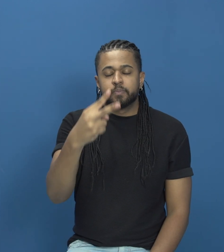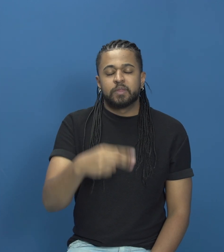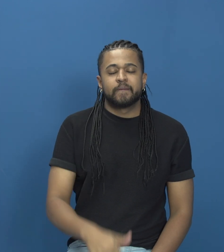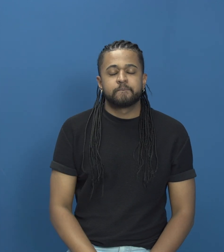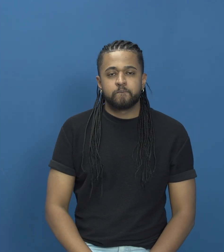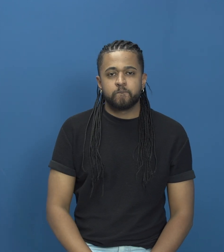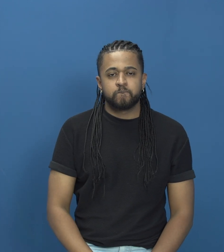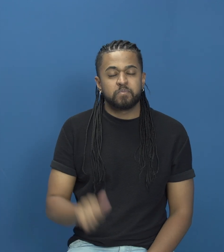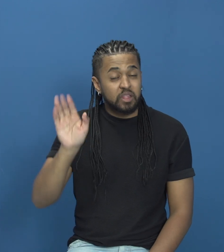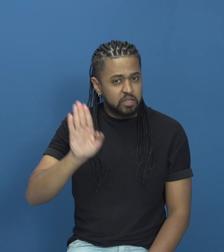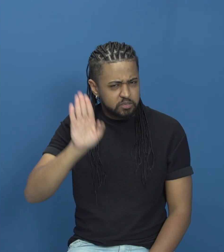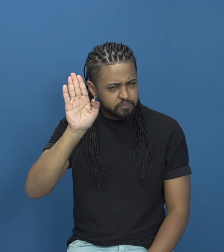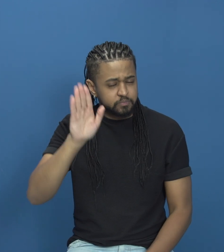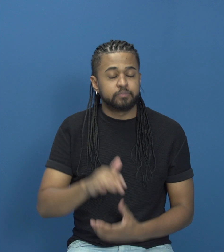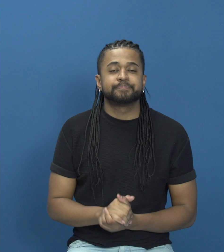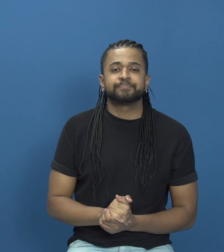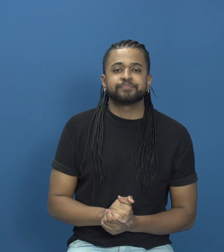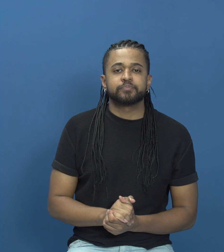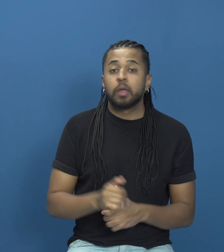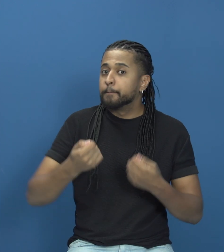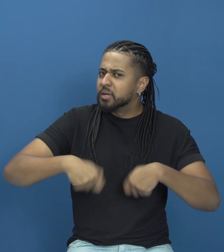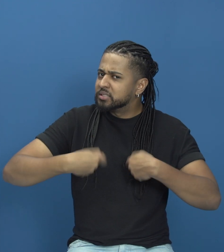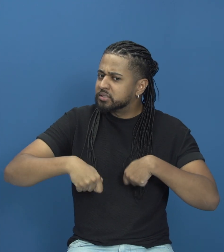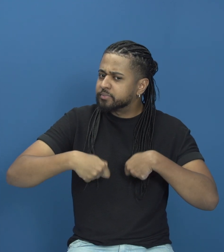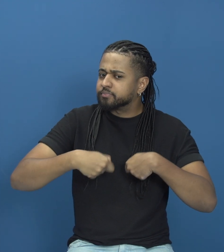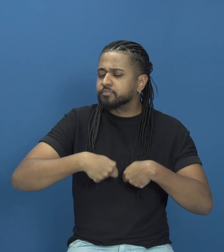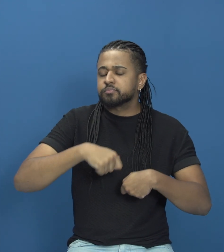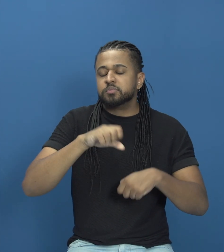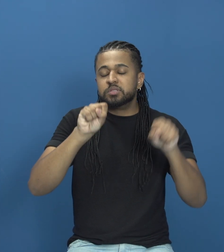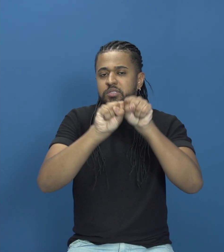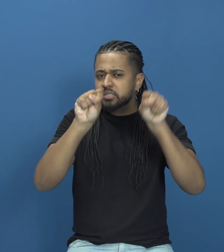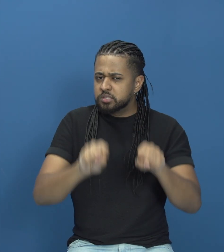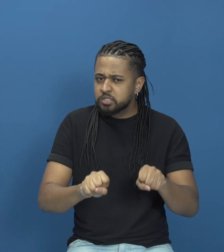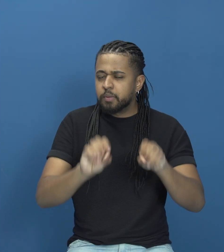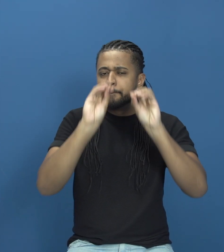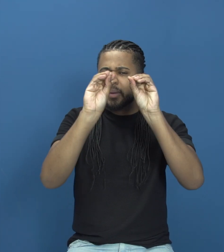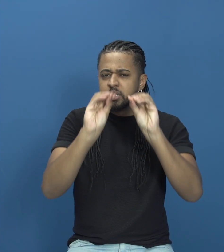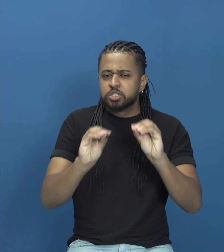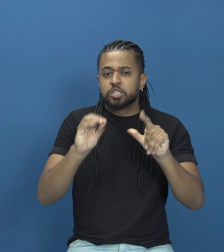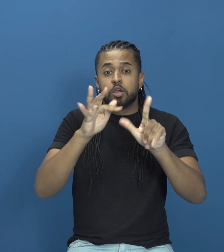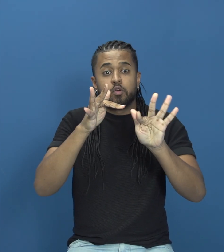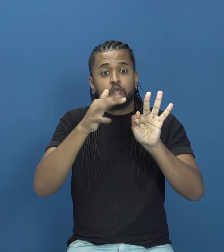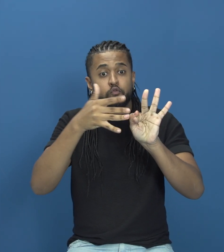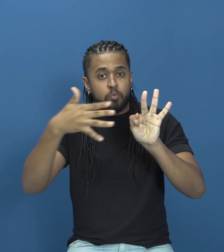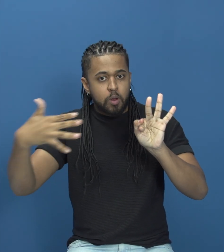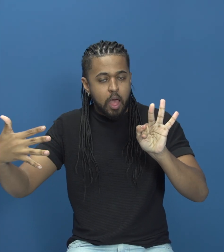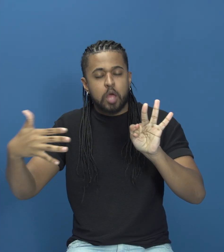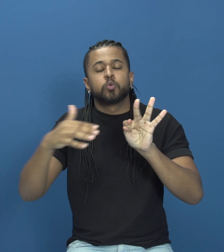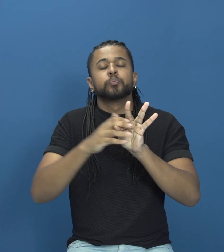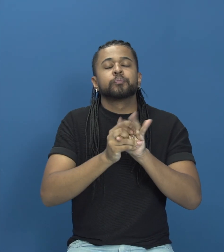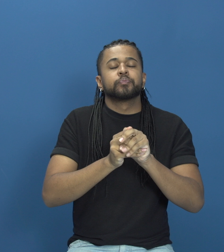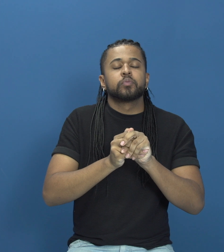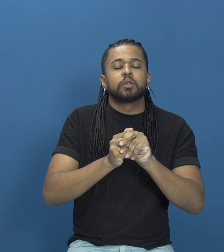8.3.2. O candidato ou candidata deverá acessar o sistema, preencher o formulário eletrônico e